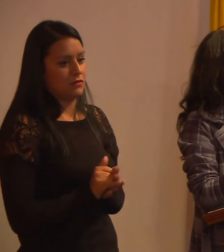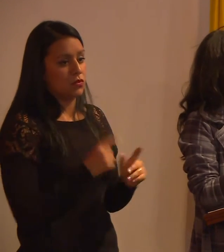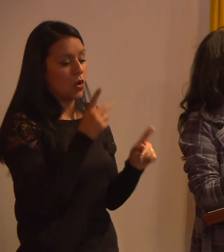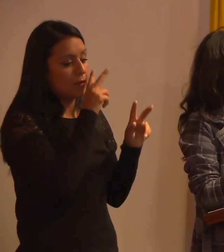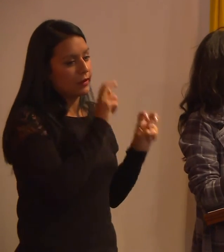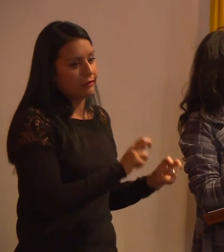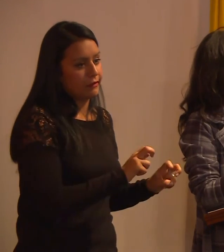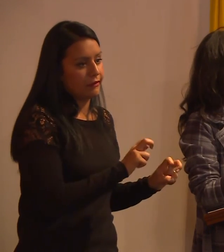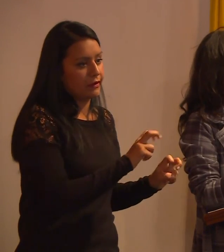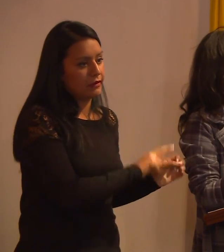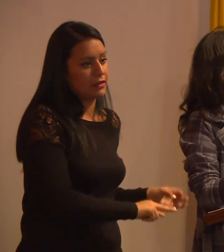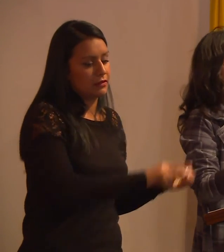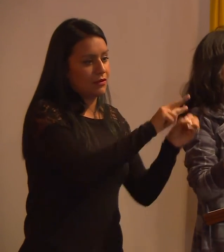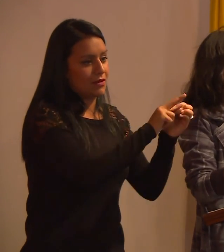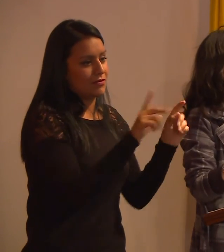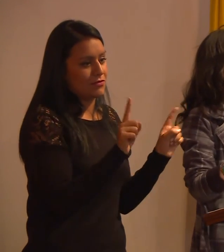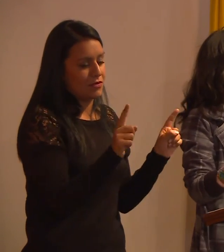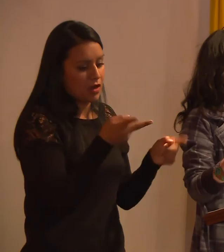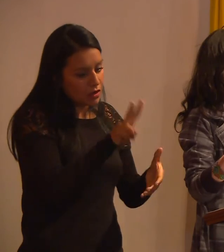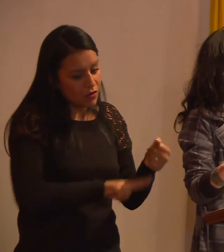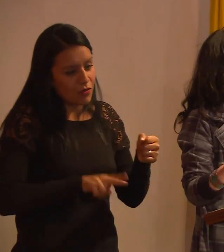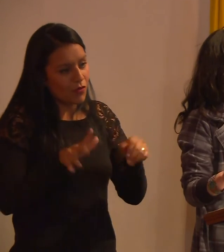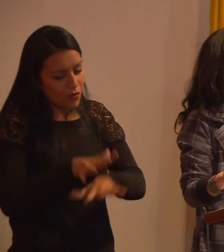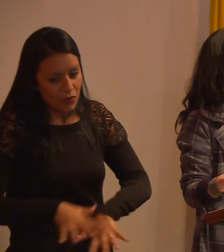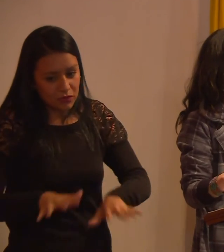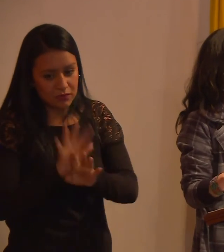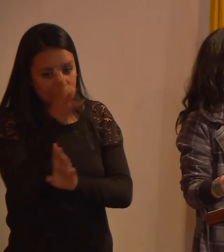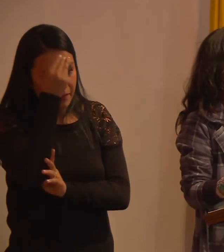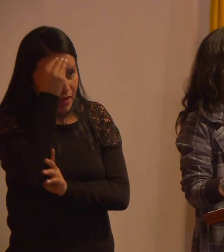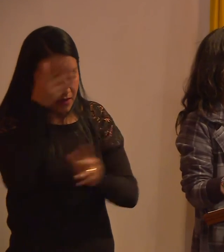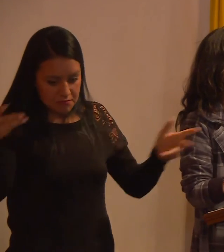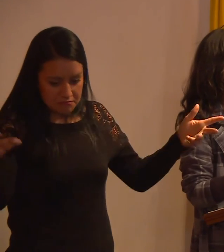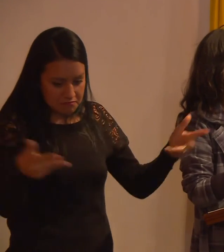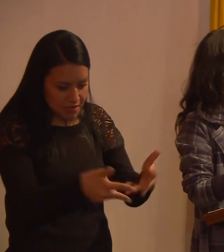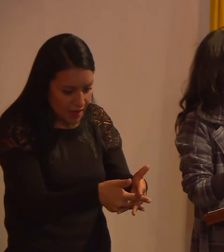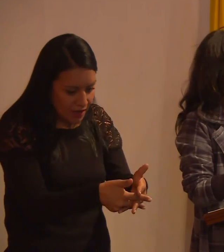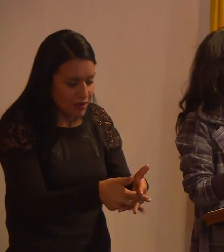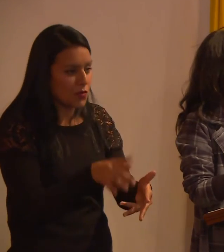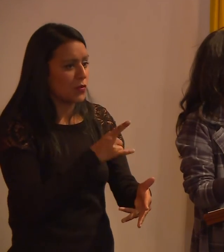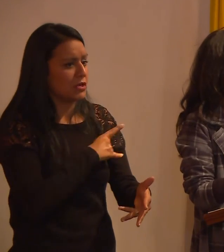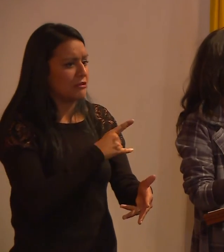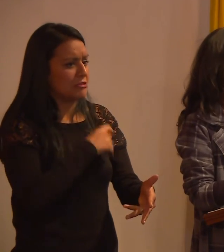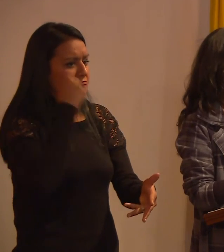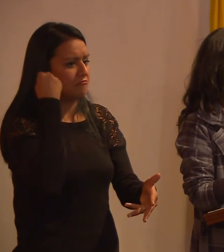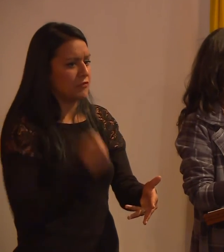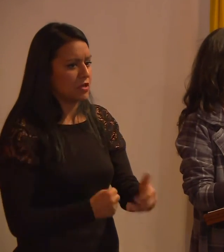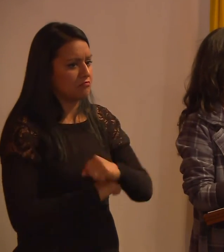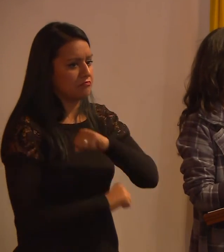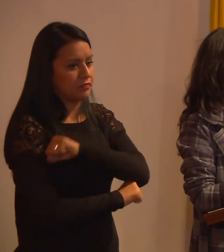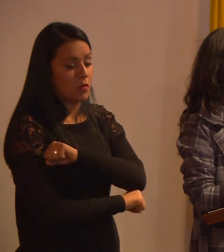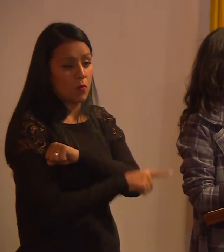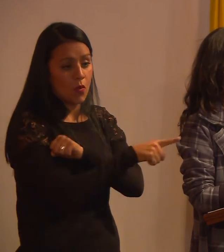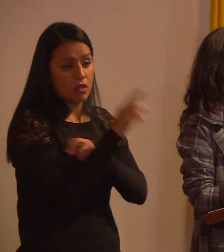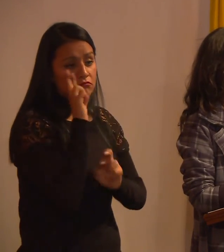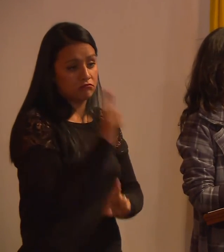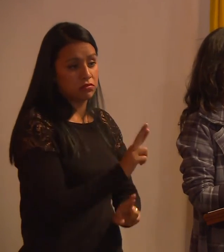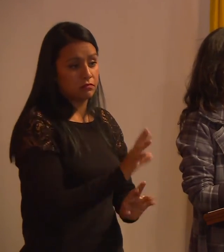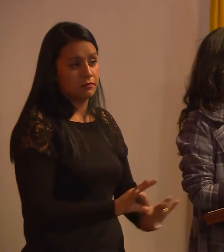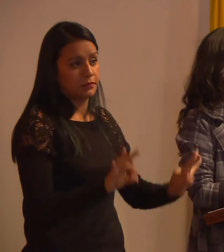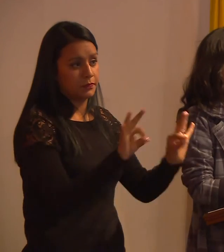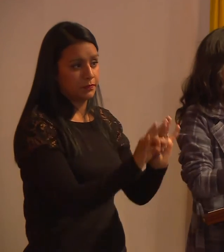no solamente en la investigación educativa, sino en otros campos disciplinares en los cuales la universidad es muy fuerte y puede tener un protagonismo